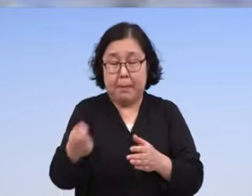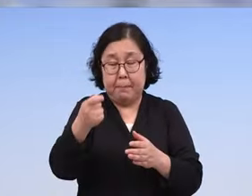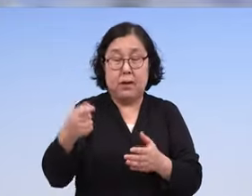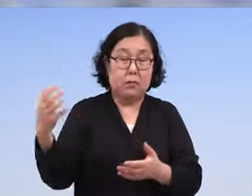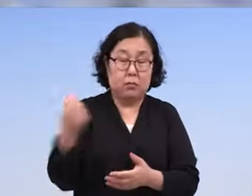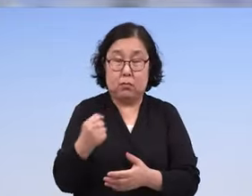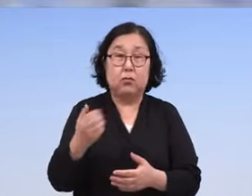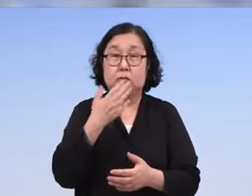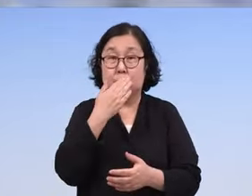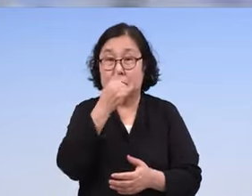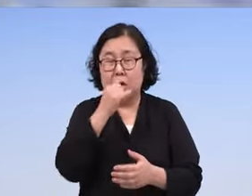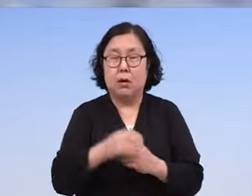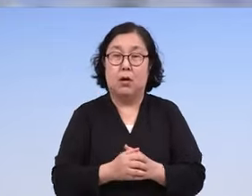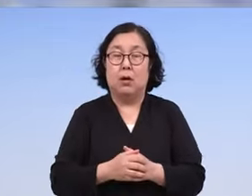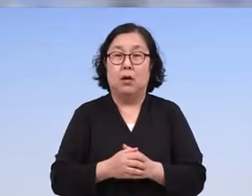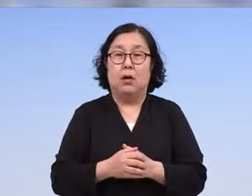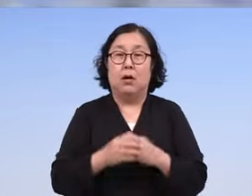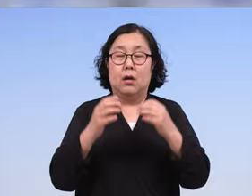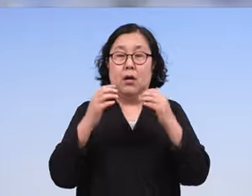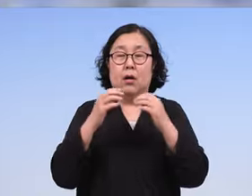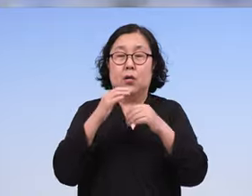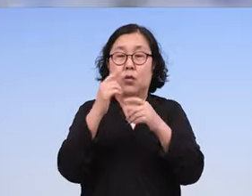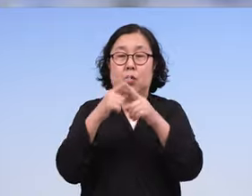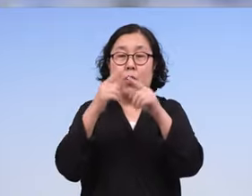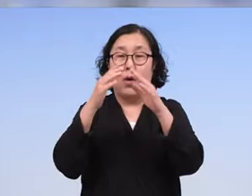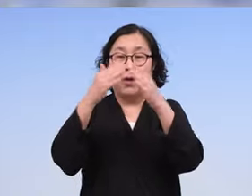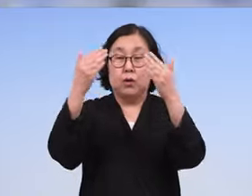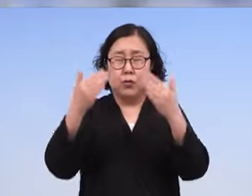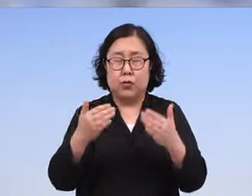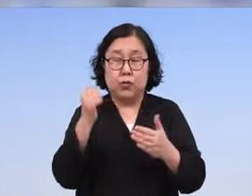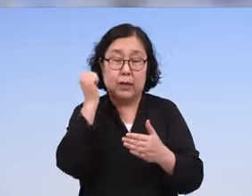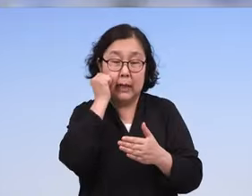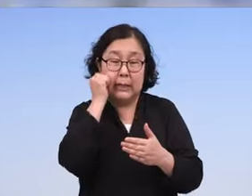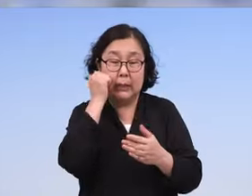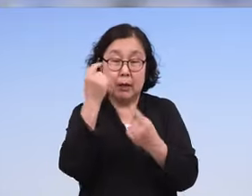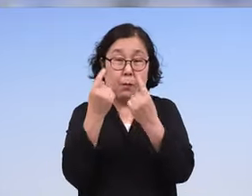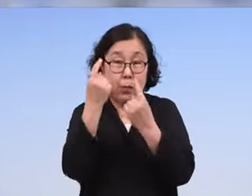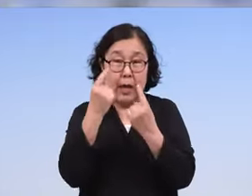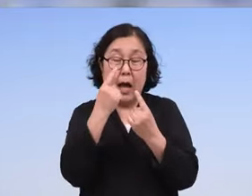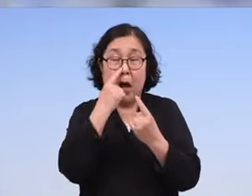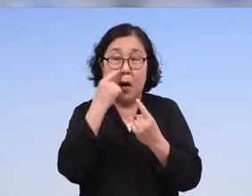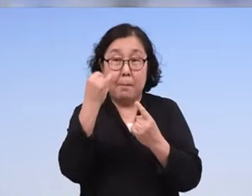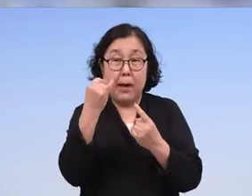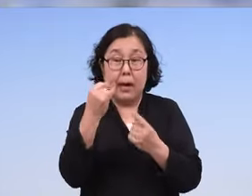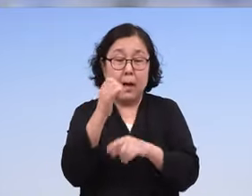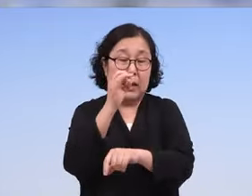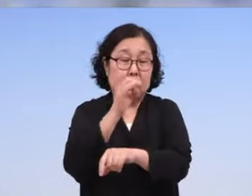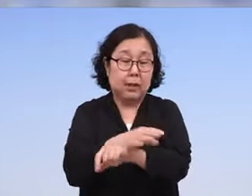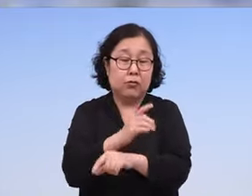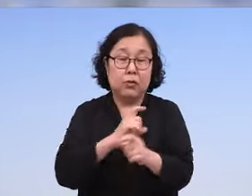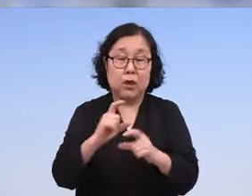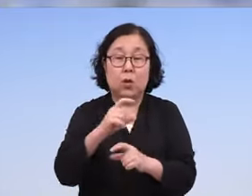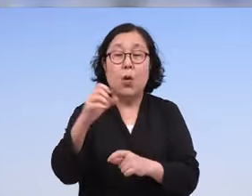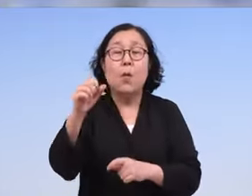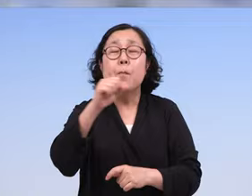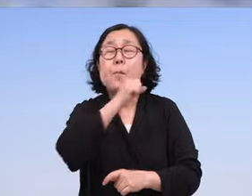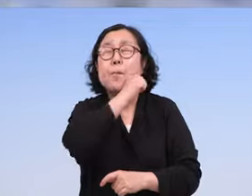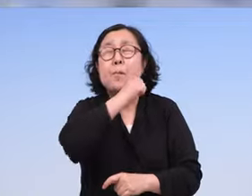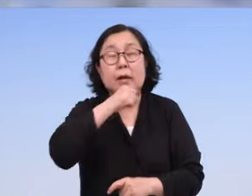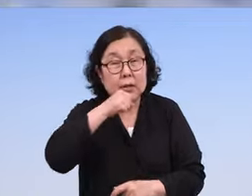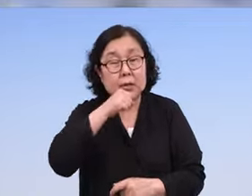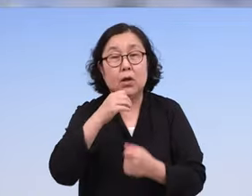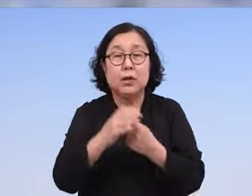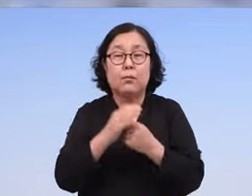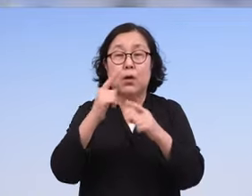다 얻으니까요. 여름 성경학교 하나도 안 기다립니다. 교회에서 주는 간식보다 자기 엄마가 사주는 게 훨씬 맛있는데